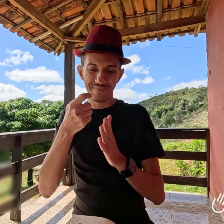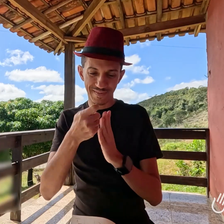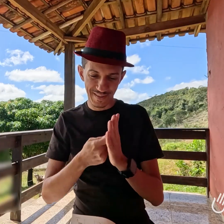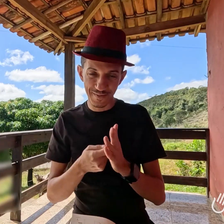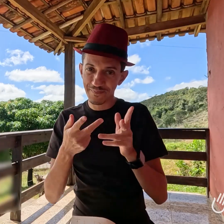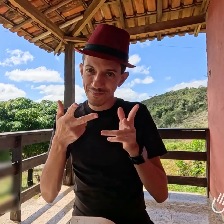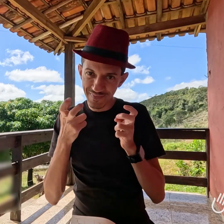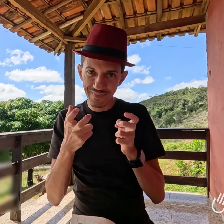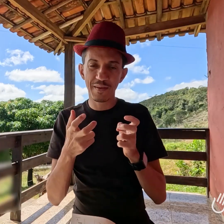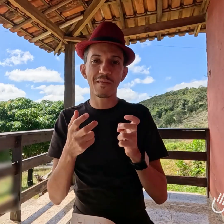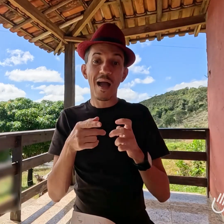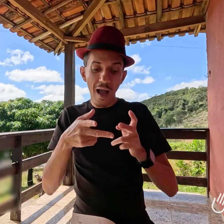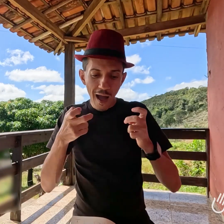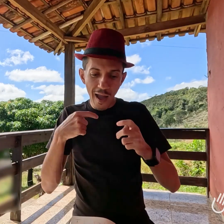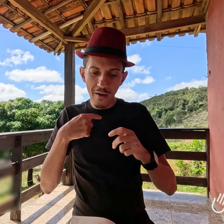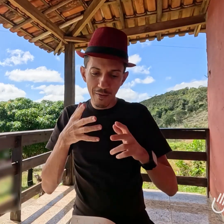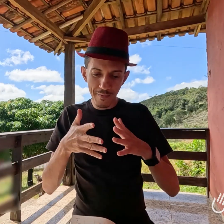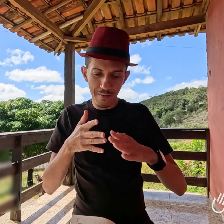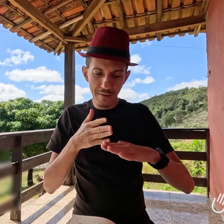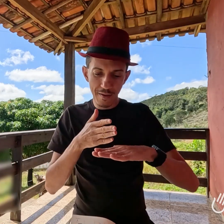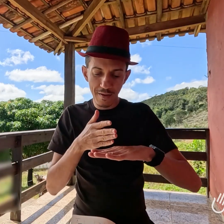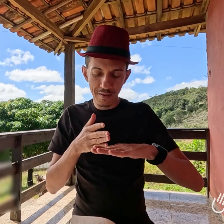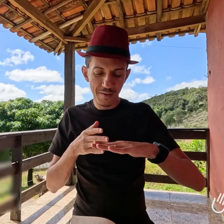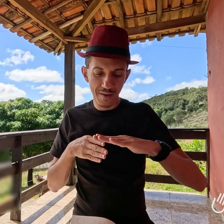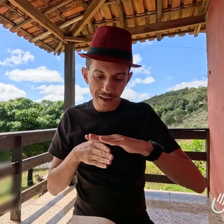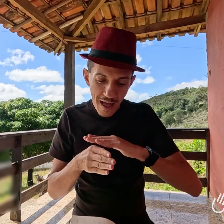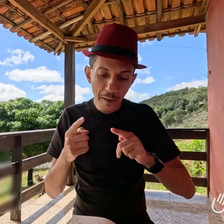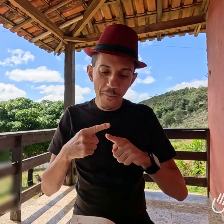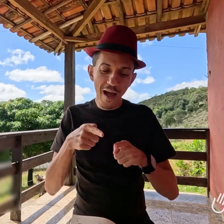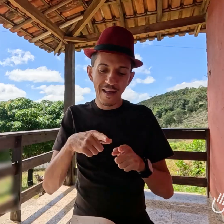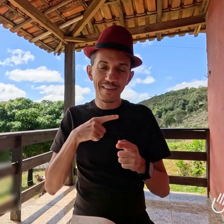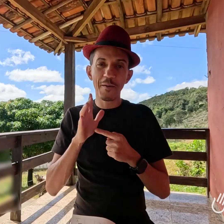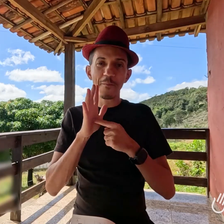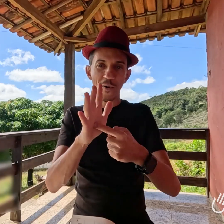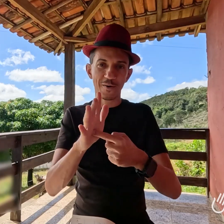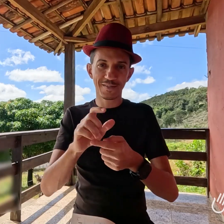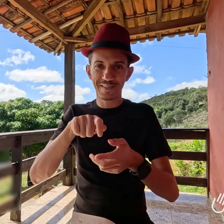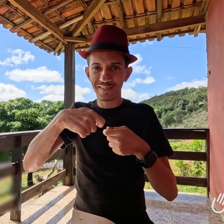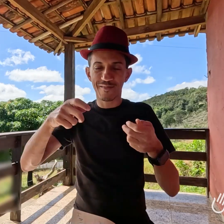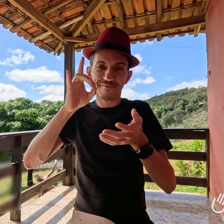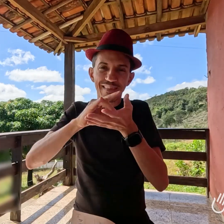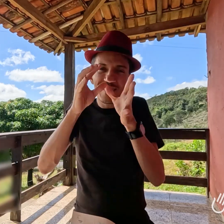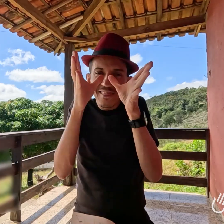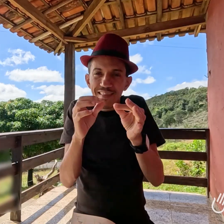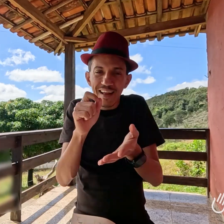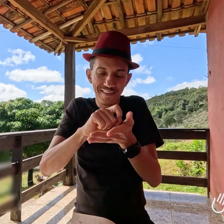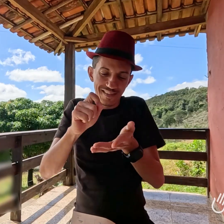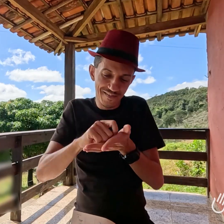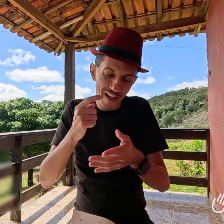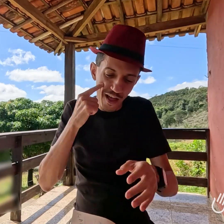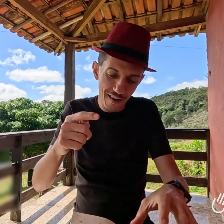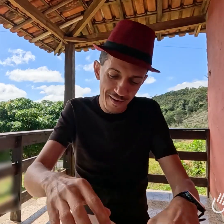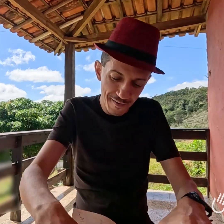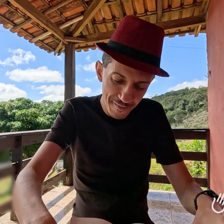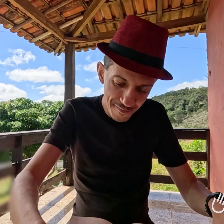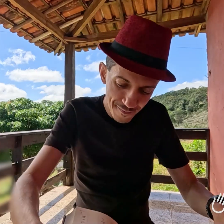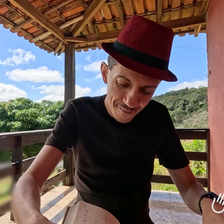E depois tem a continuidade da história, a Lígia e tudo mais. Percebe que eu fiz esse sinal de entrar, sinalizando pela mão por cima ou por